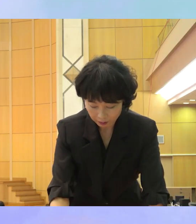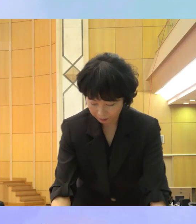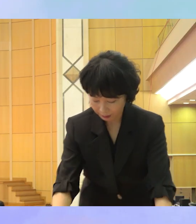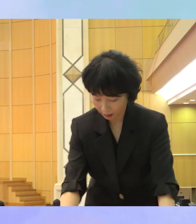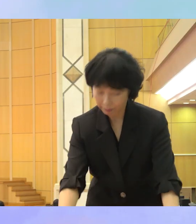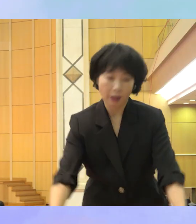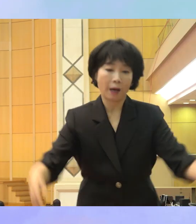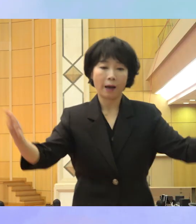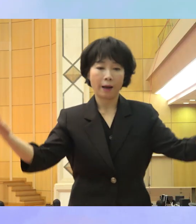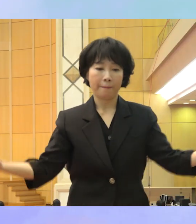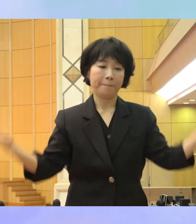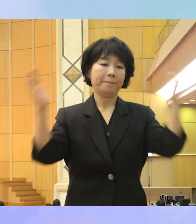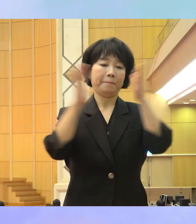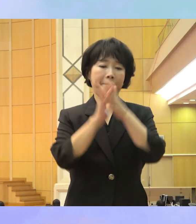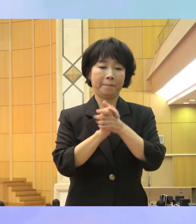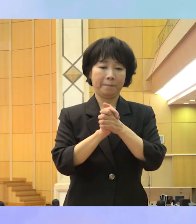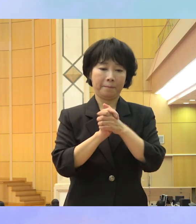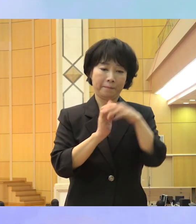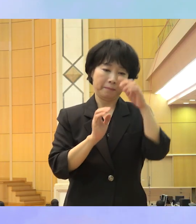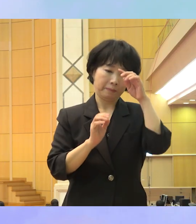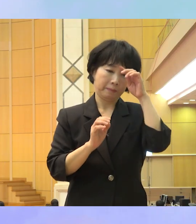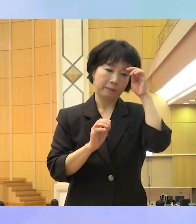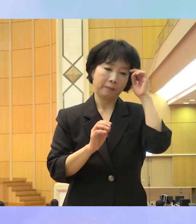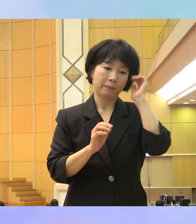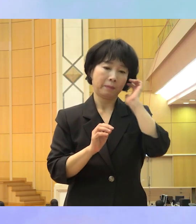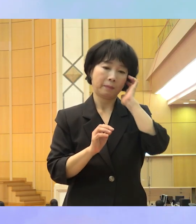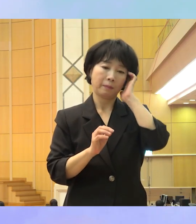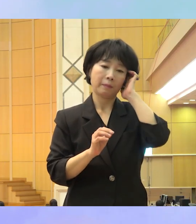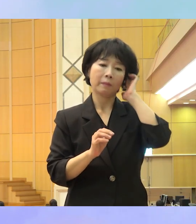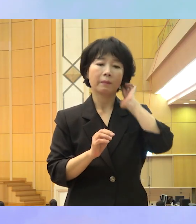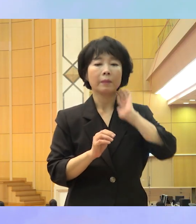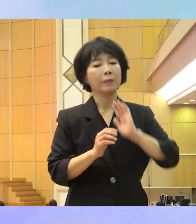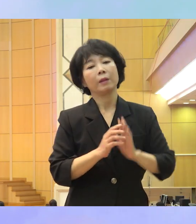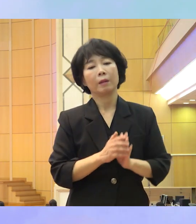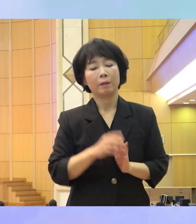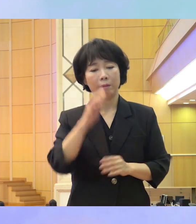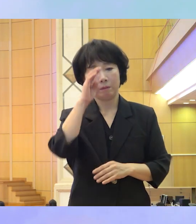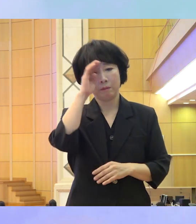예수 그리스도 이름으로 기도하옵나이다. 아멘.